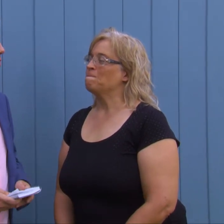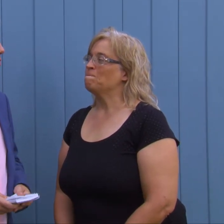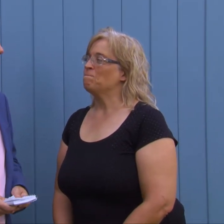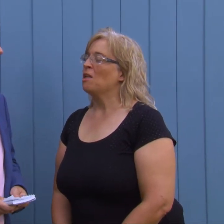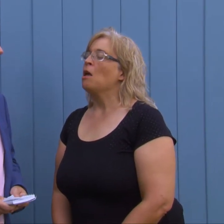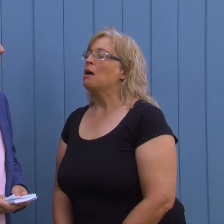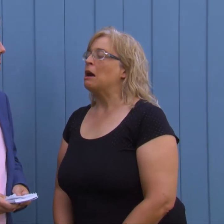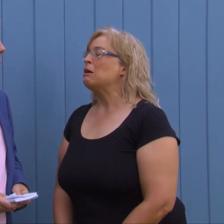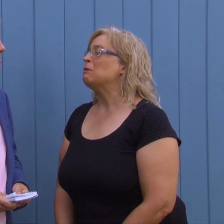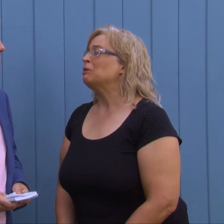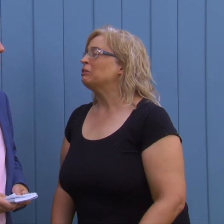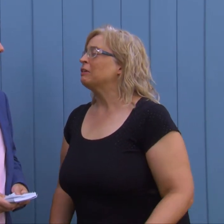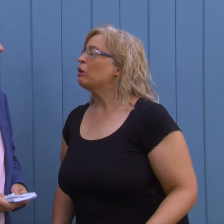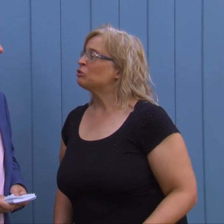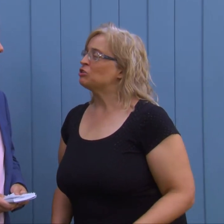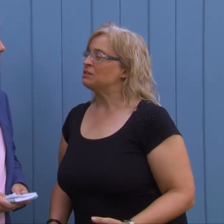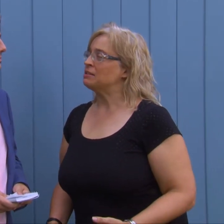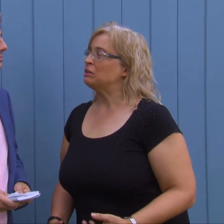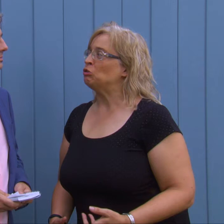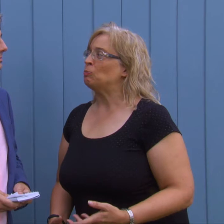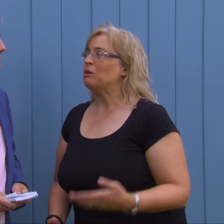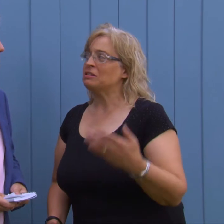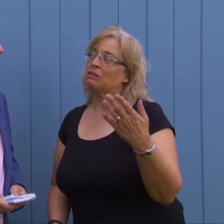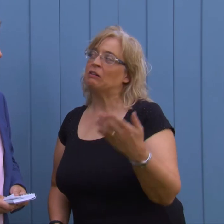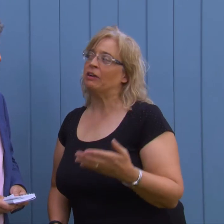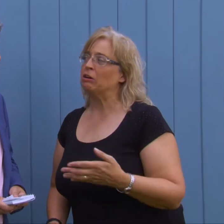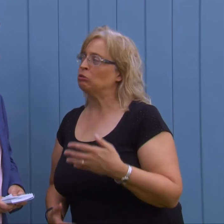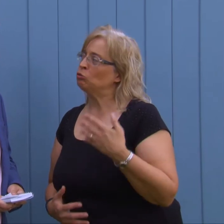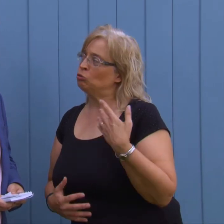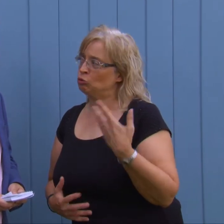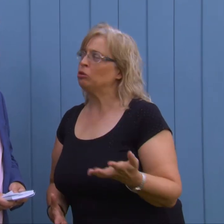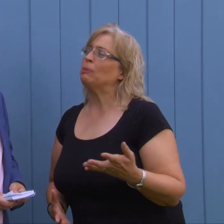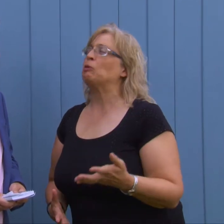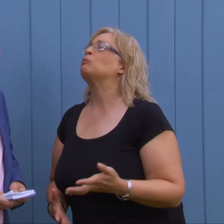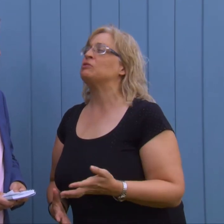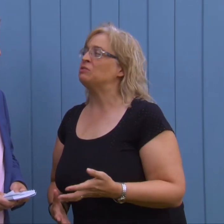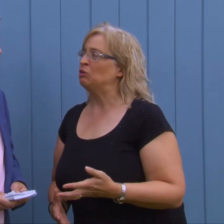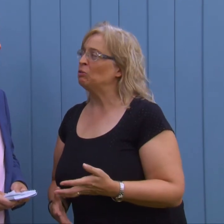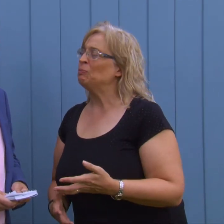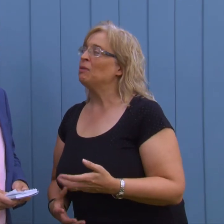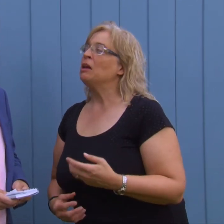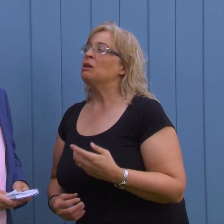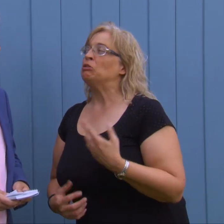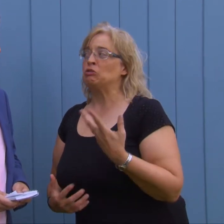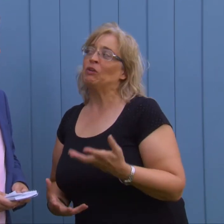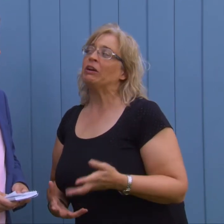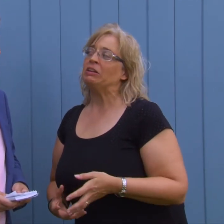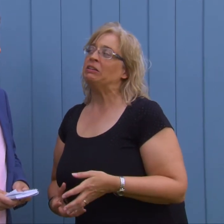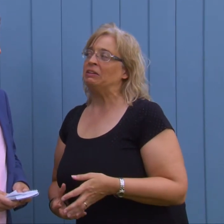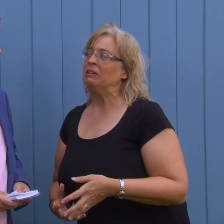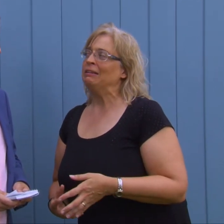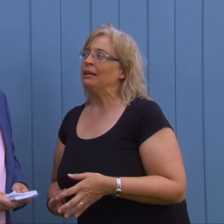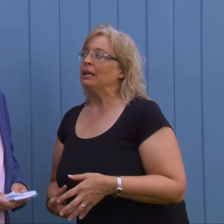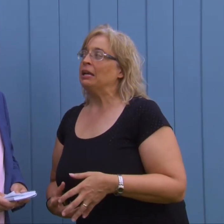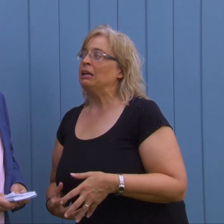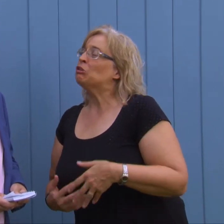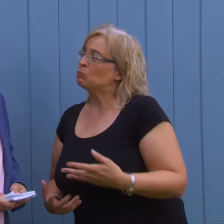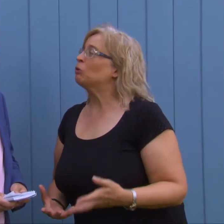rôle? Mais notre tâche, c'est de passer à travers toutes les propositions, de se faire une idée et de se